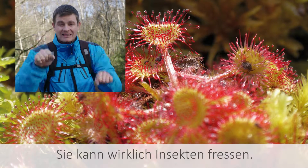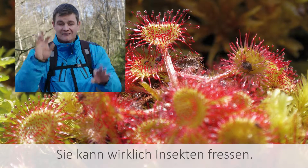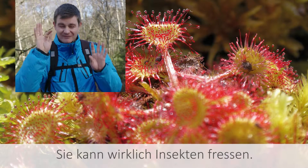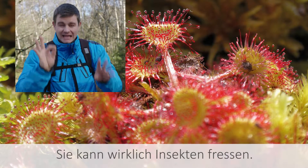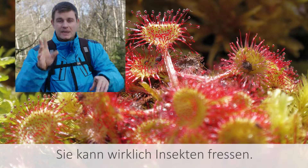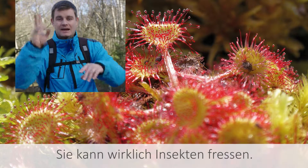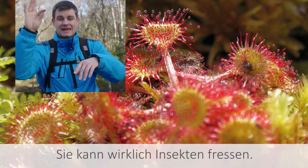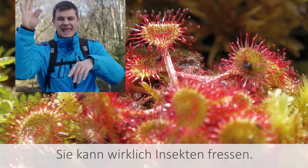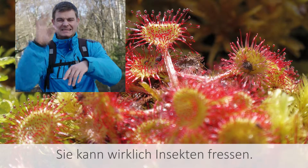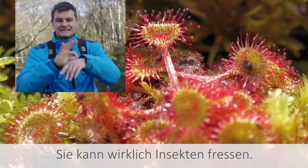Insekten fressen.